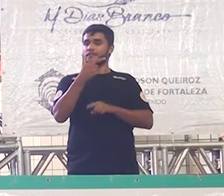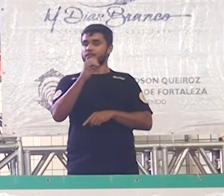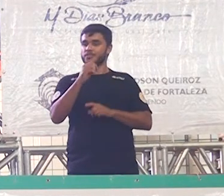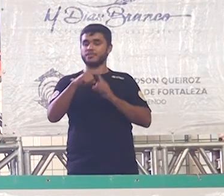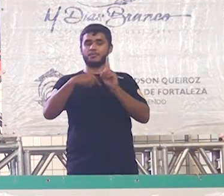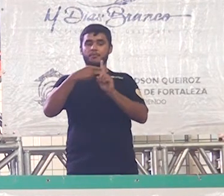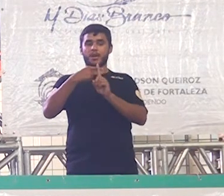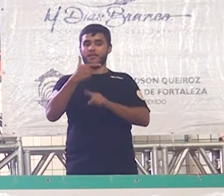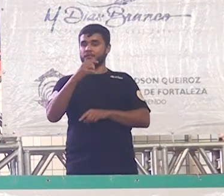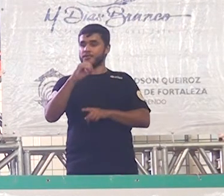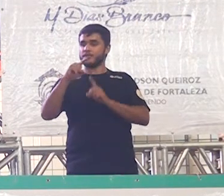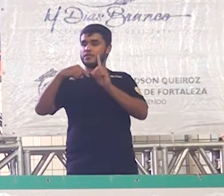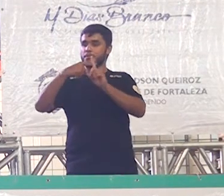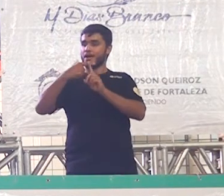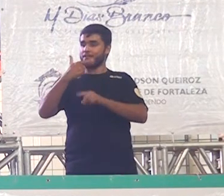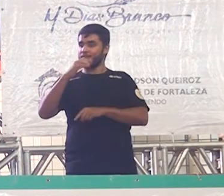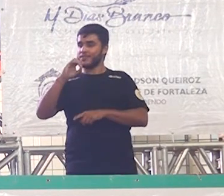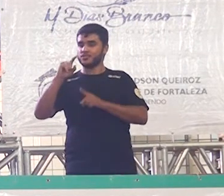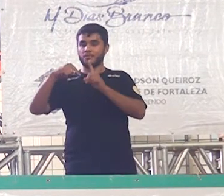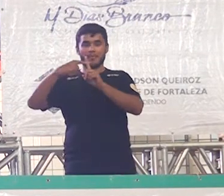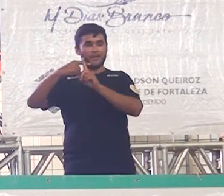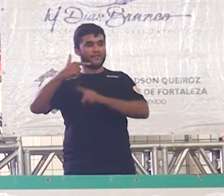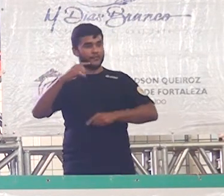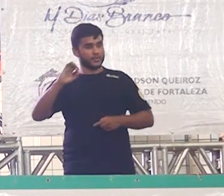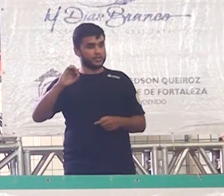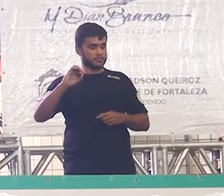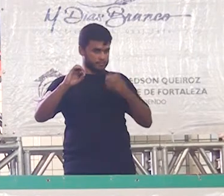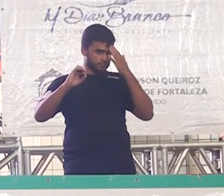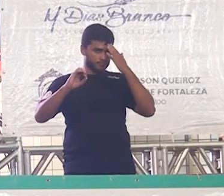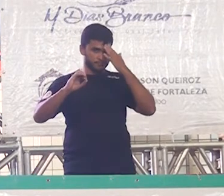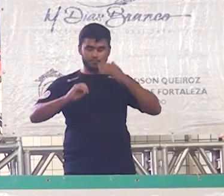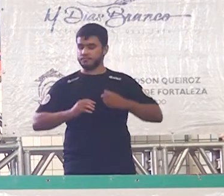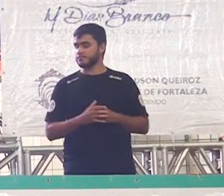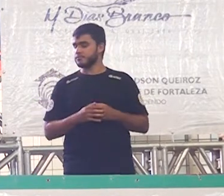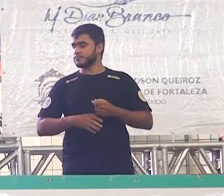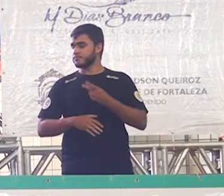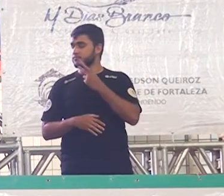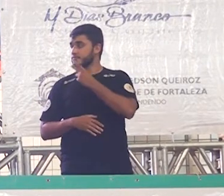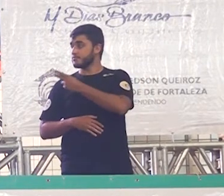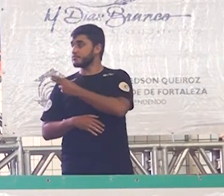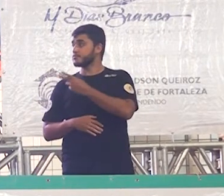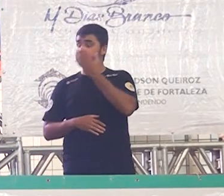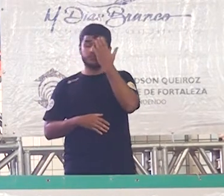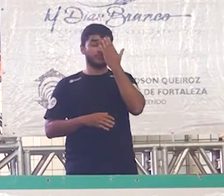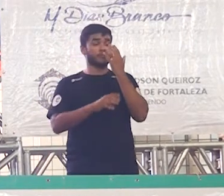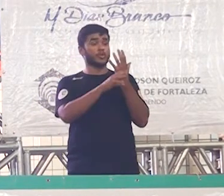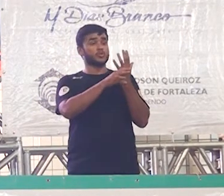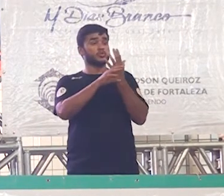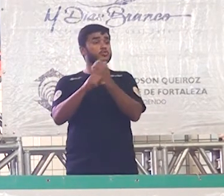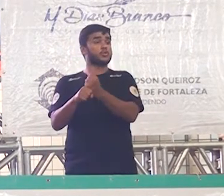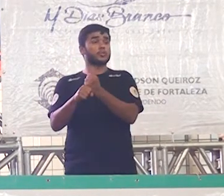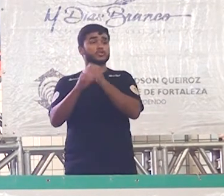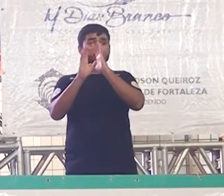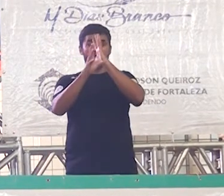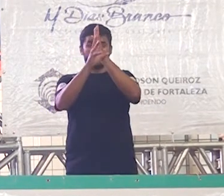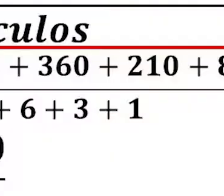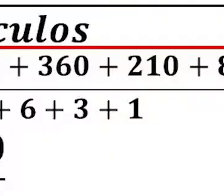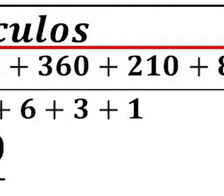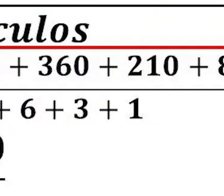essa sequência com todos eles. Agora o que é que a gente vai fazer? Somar esses dados que a gente terminou de achar.